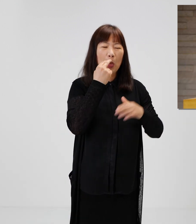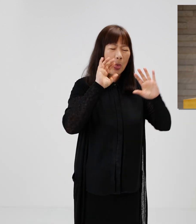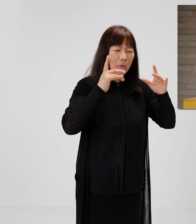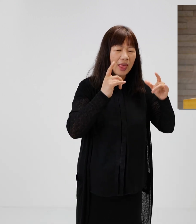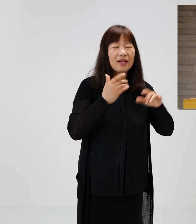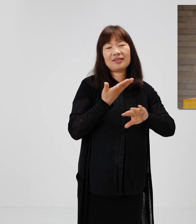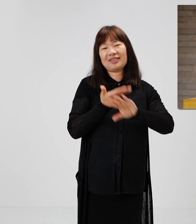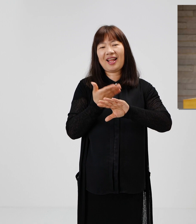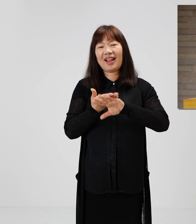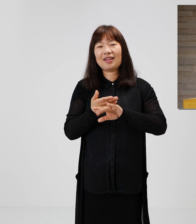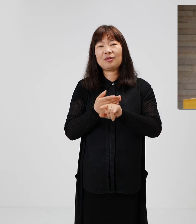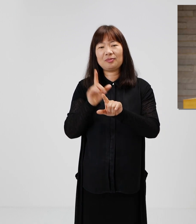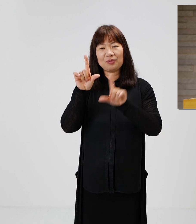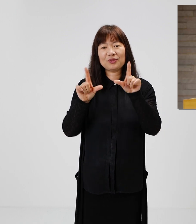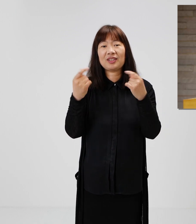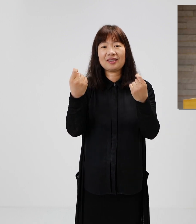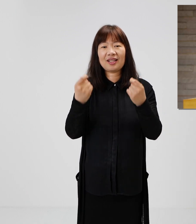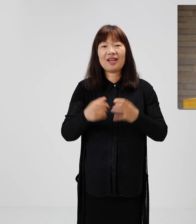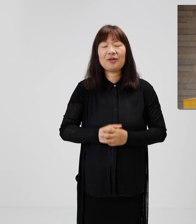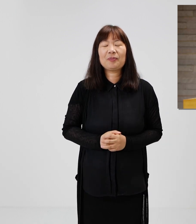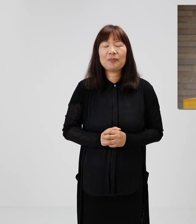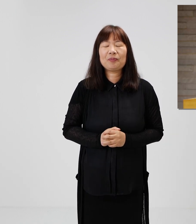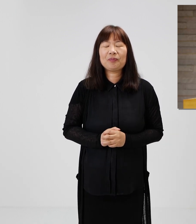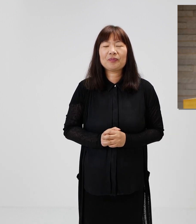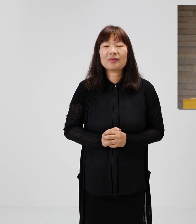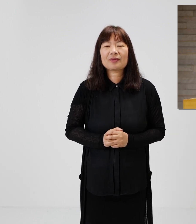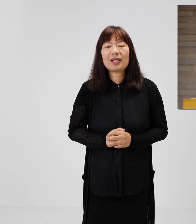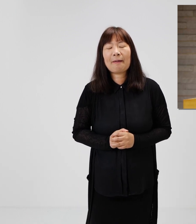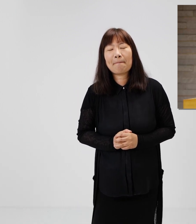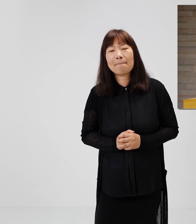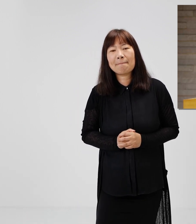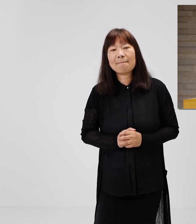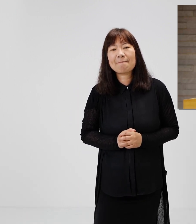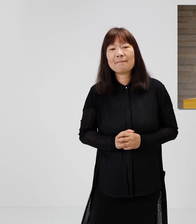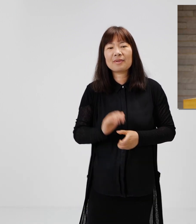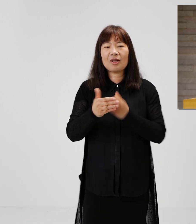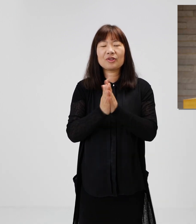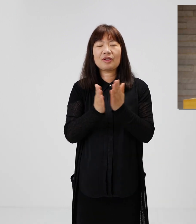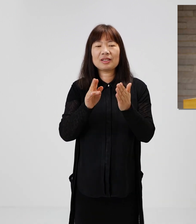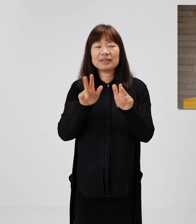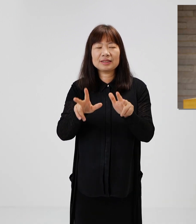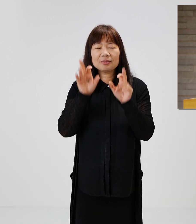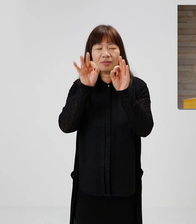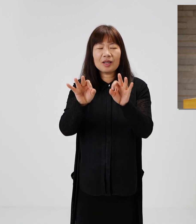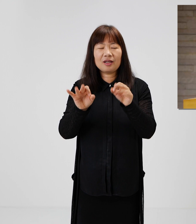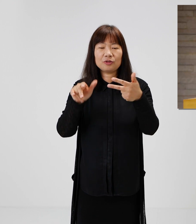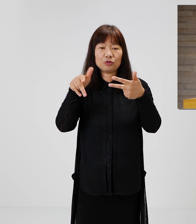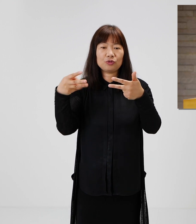이들은 성경을 이제 보십시다. 6절 또